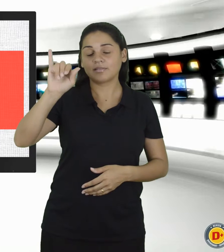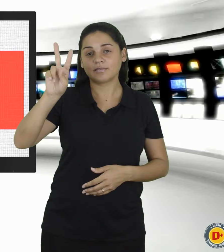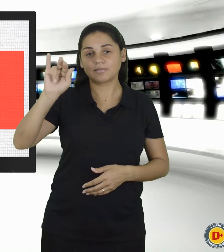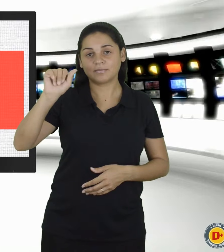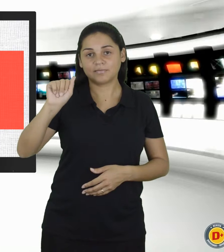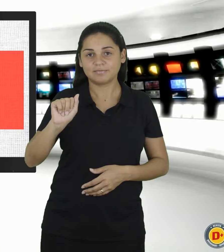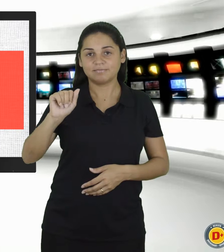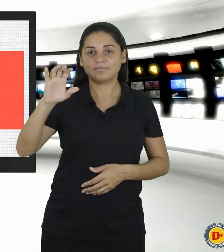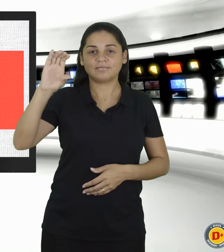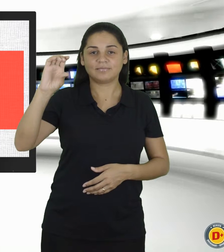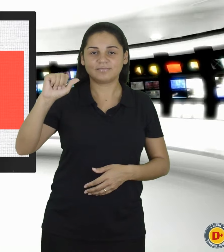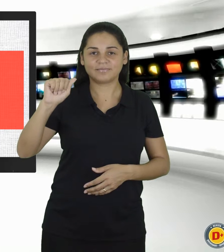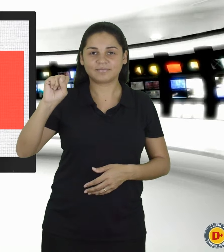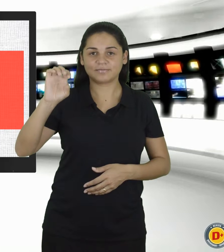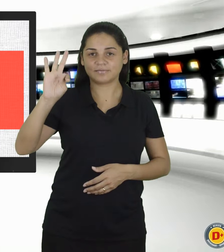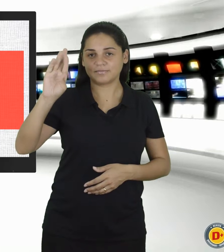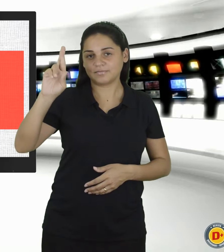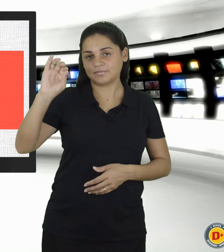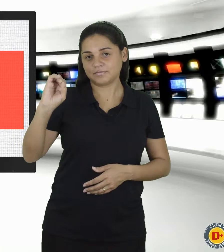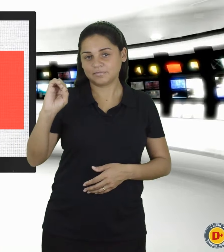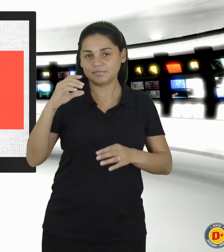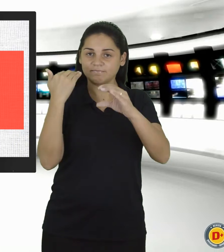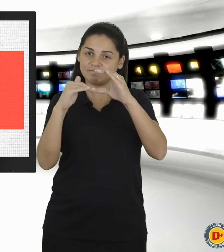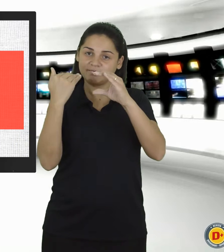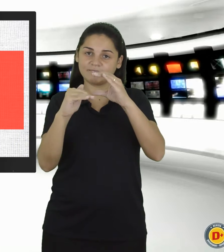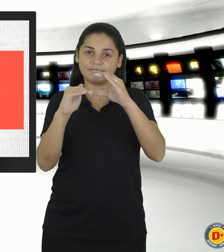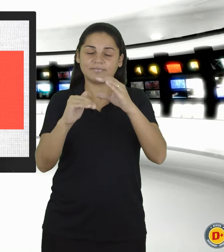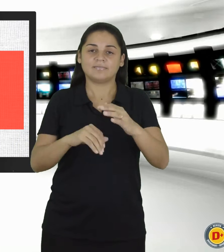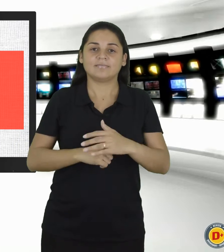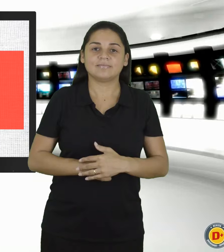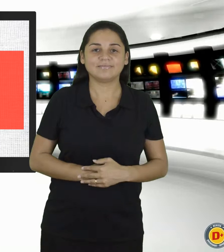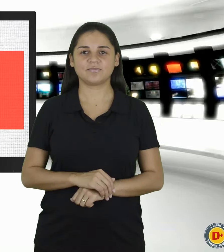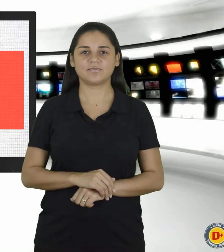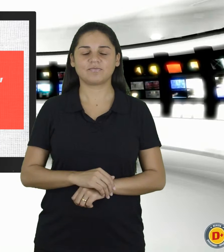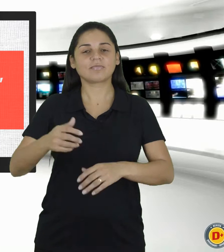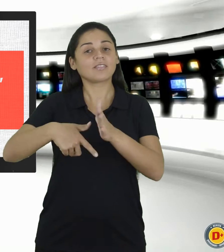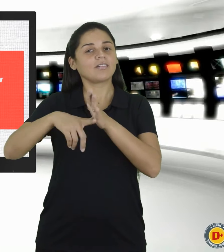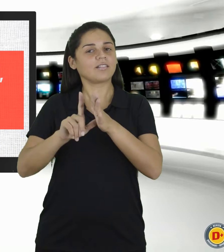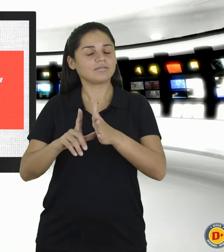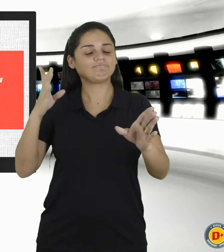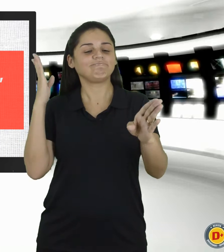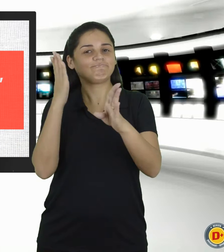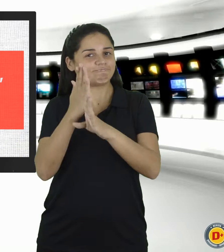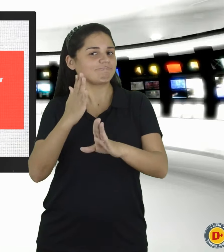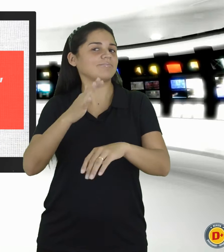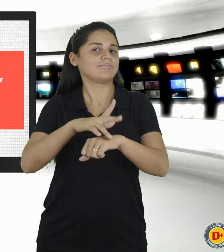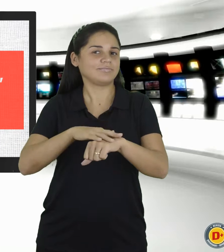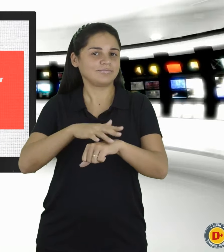Todos nós sabemos da importância dos diagnósticos precoces para todas as doenças. Mas é fato que, para algumas